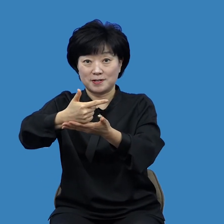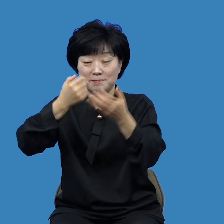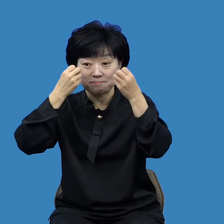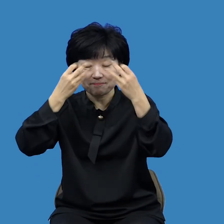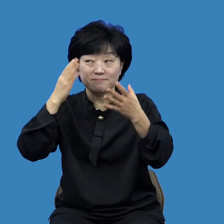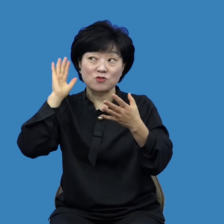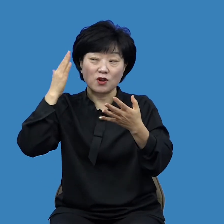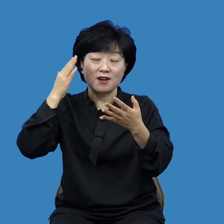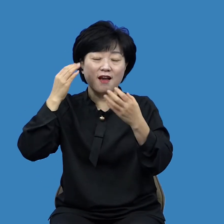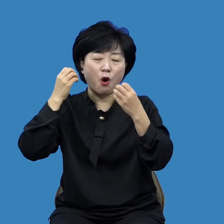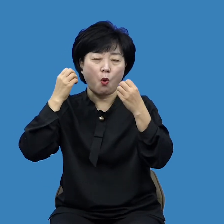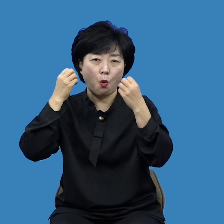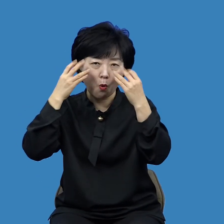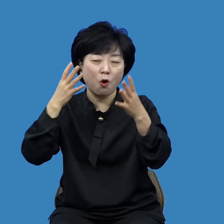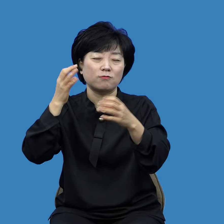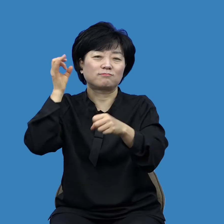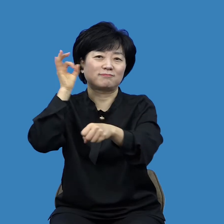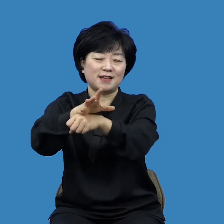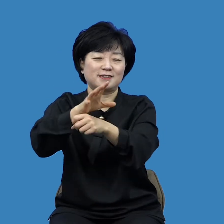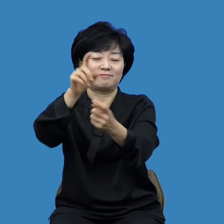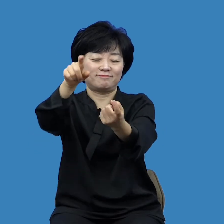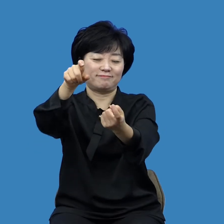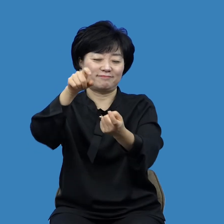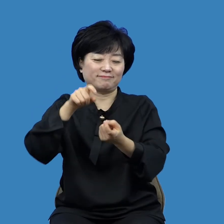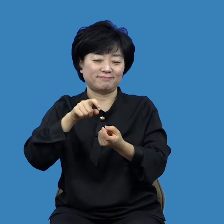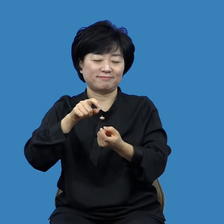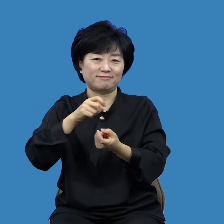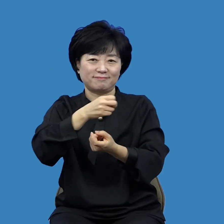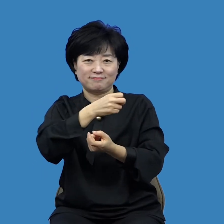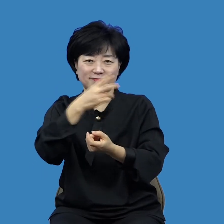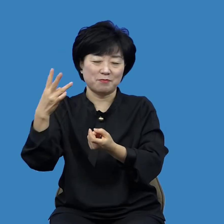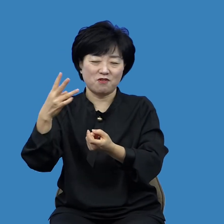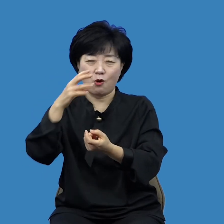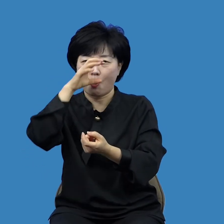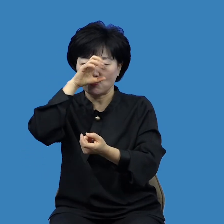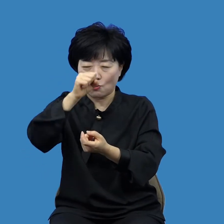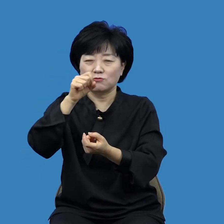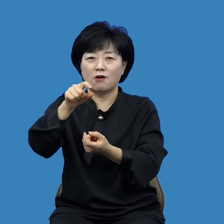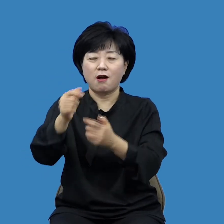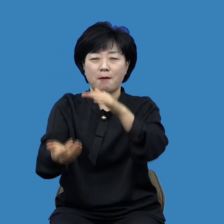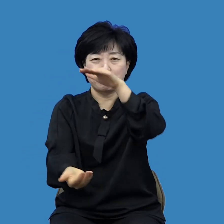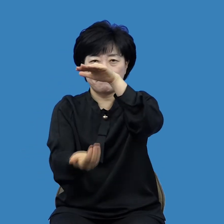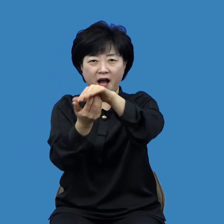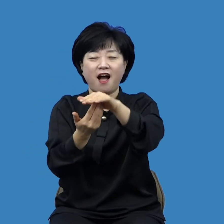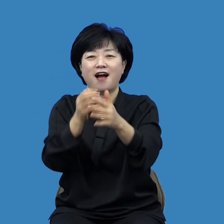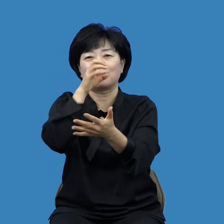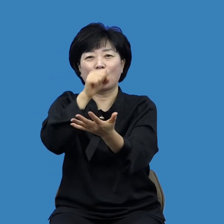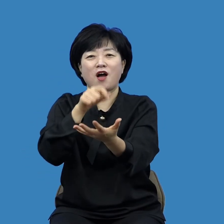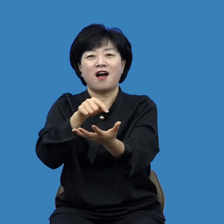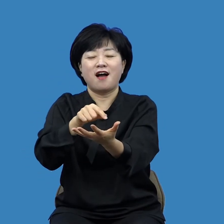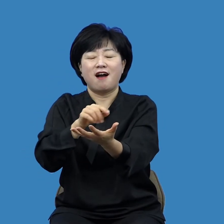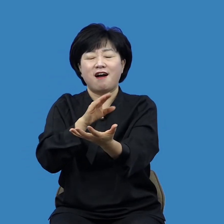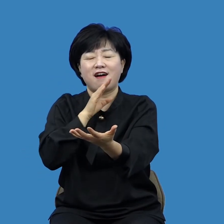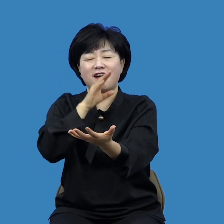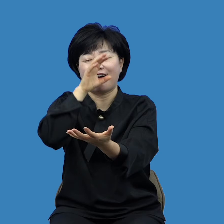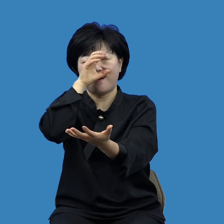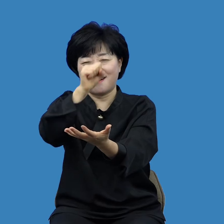이제 안 되겠다, 새 걸 하나 사야 되겠다 그래가지고 삼성 거 아주 좋은 걸 하나 샀어요. 와, 정말 좋더라고. 정말